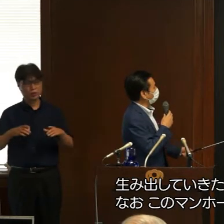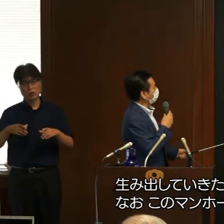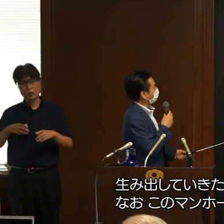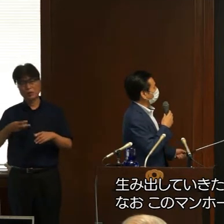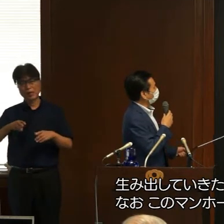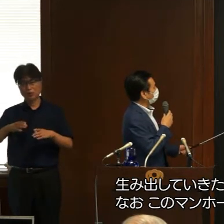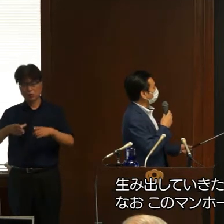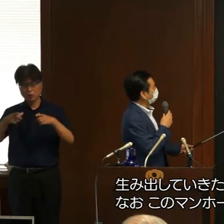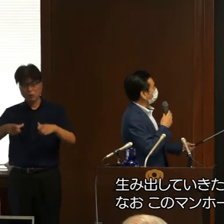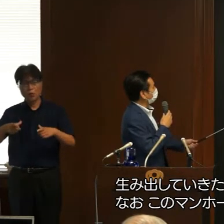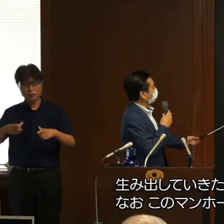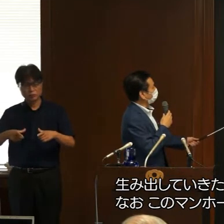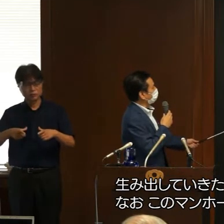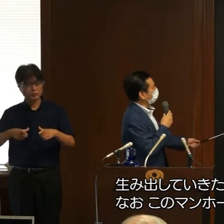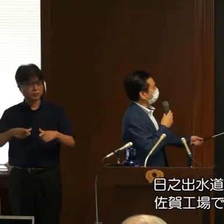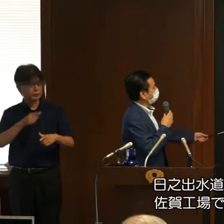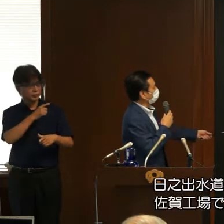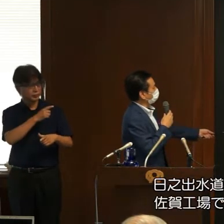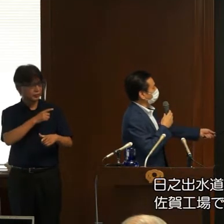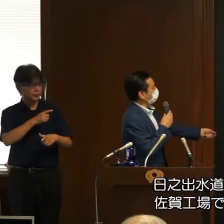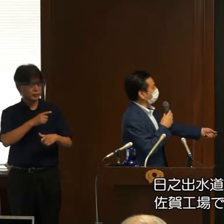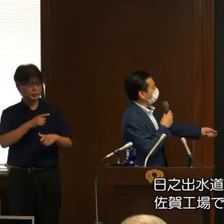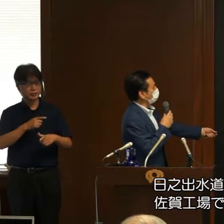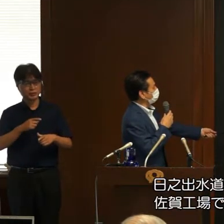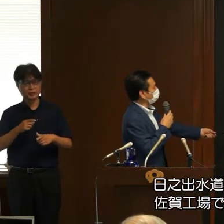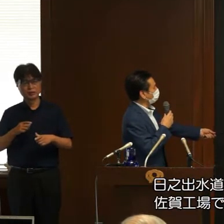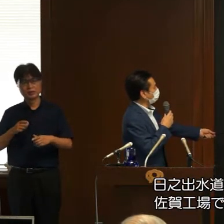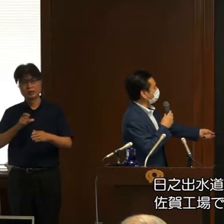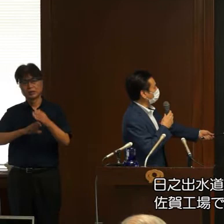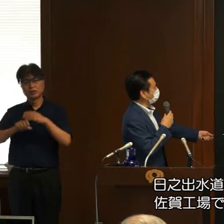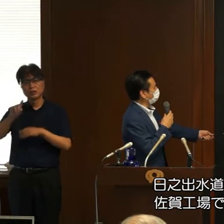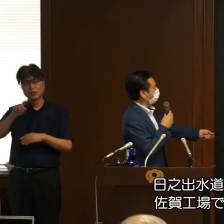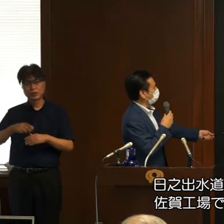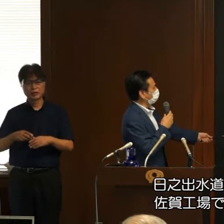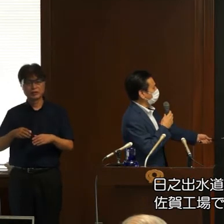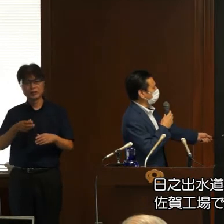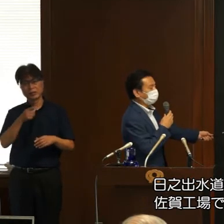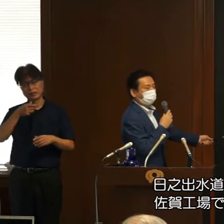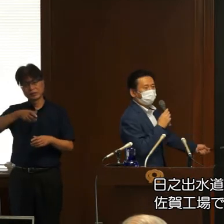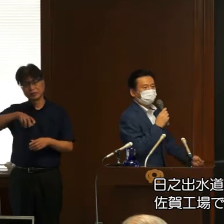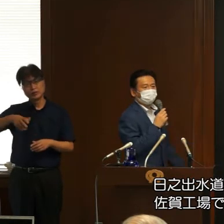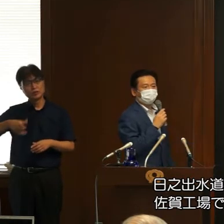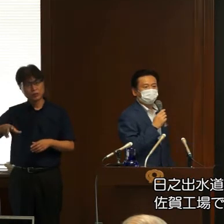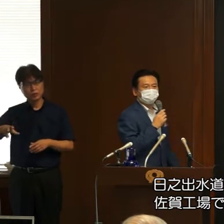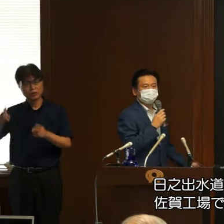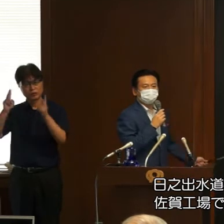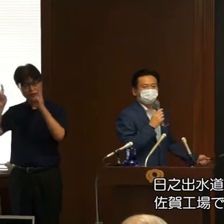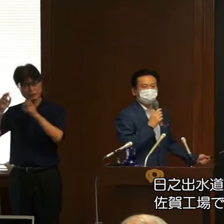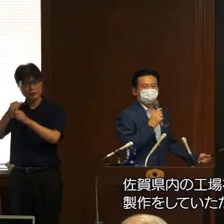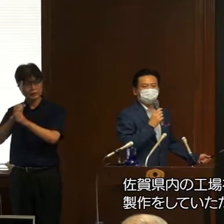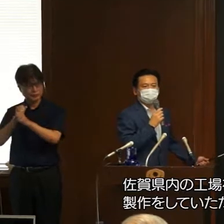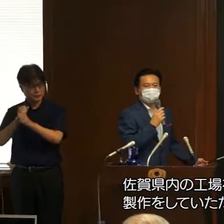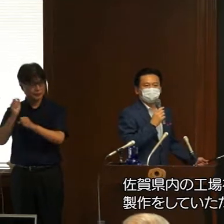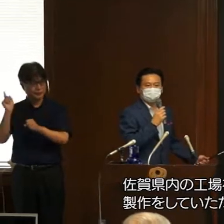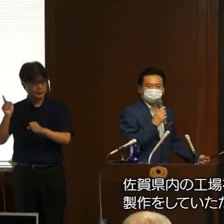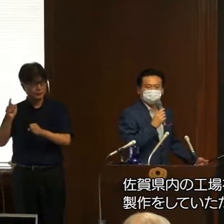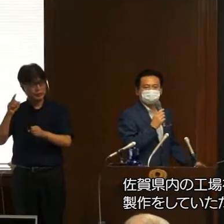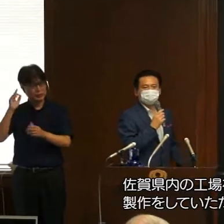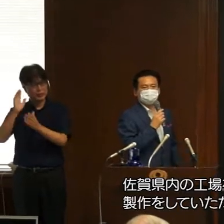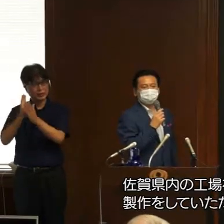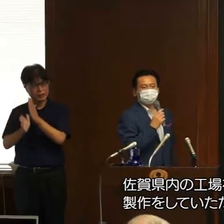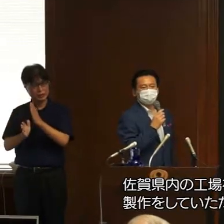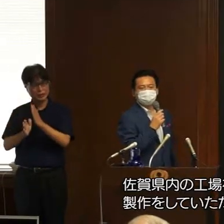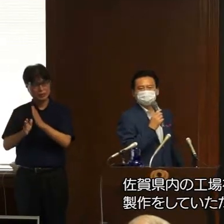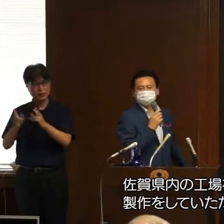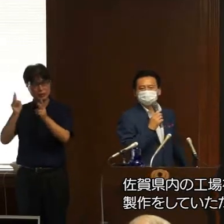ましては、日の出水道株式会社の佐賀工場で、行われています。佐賀県内の